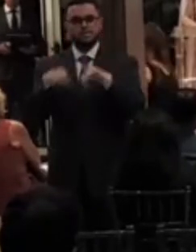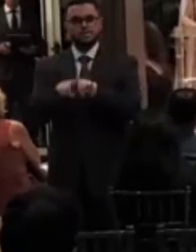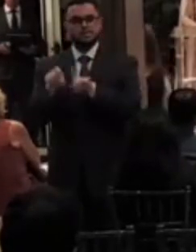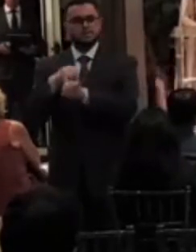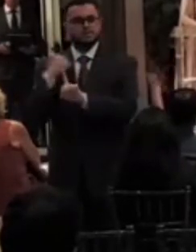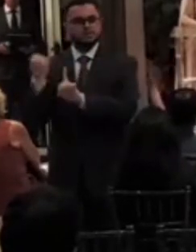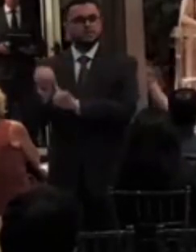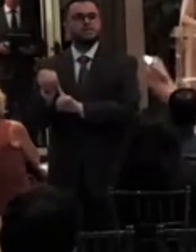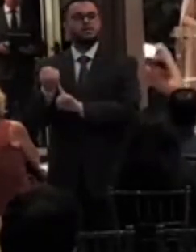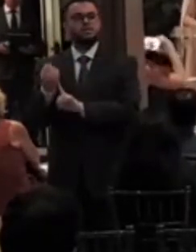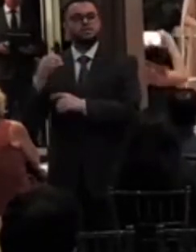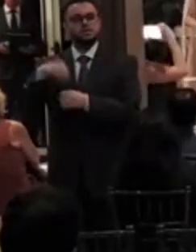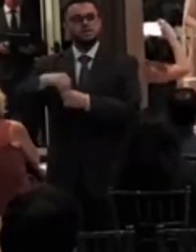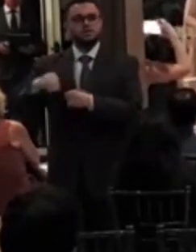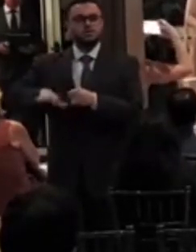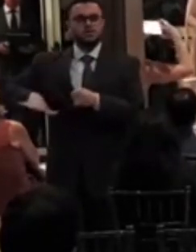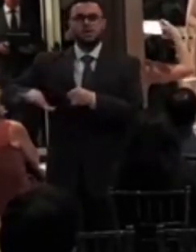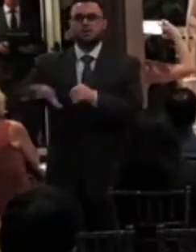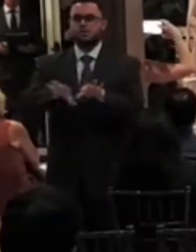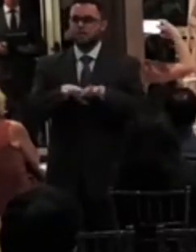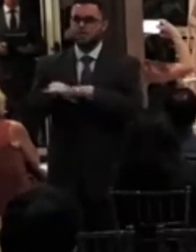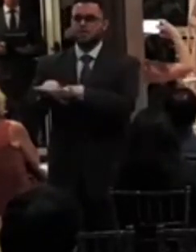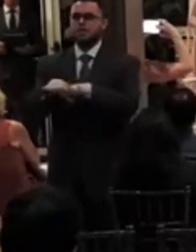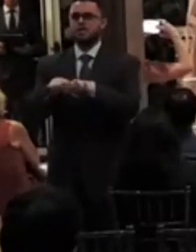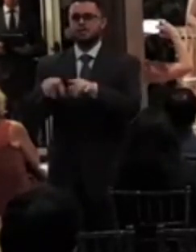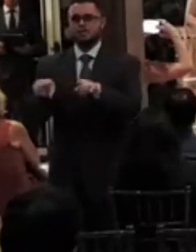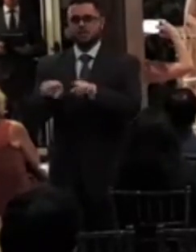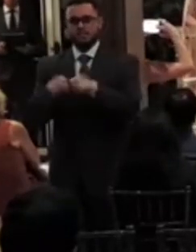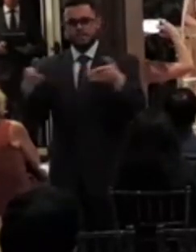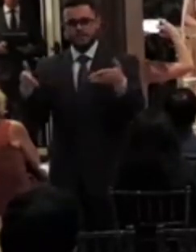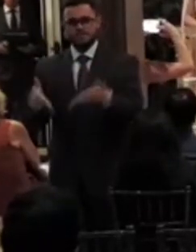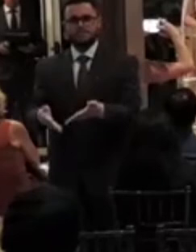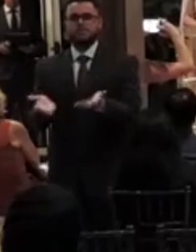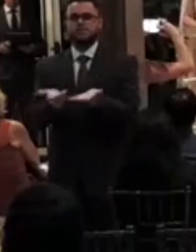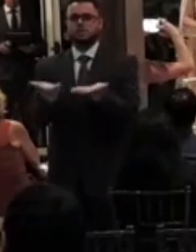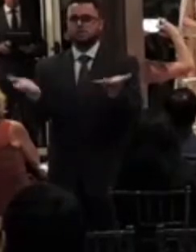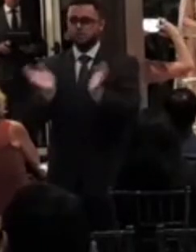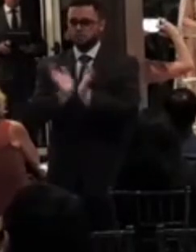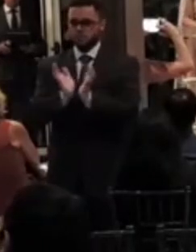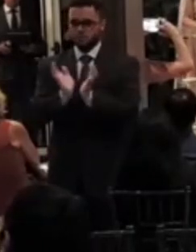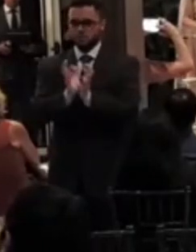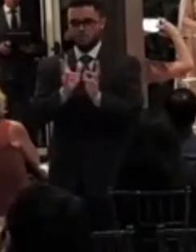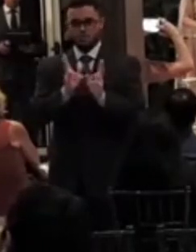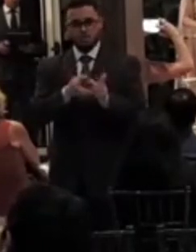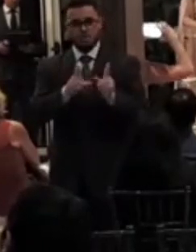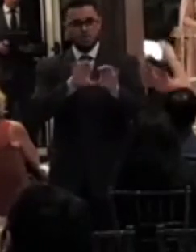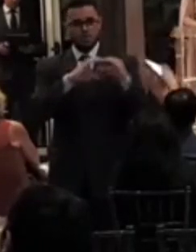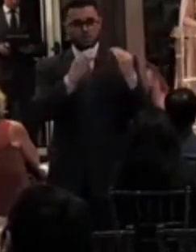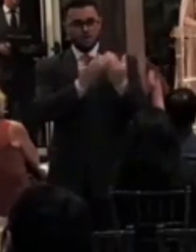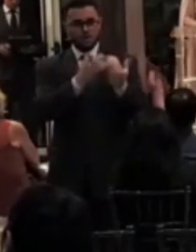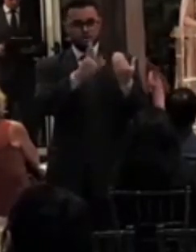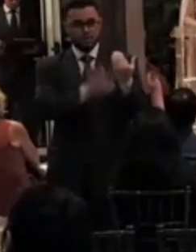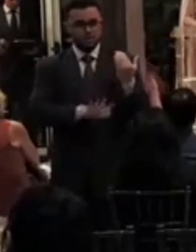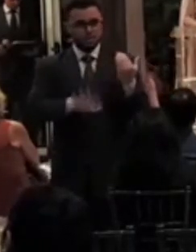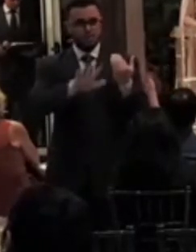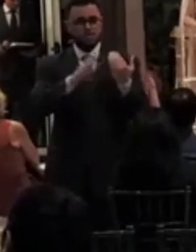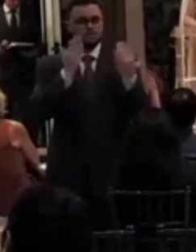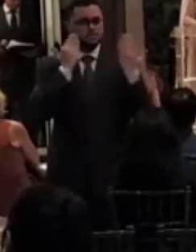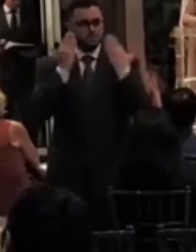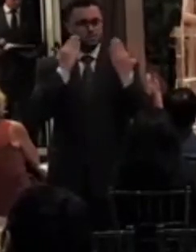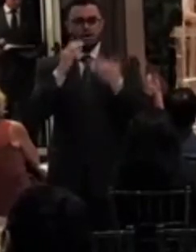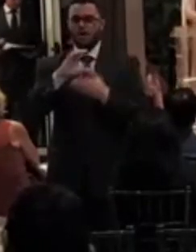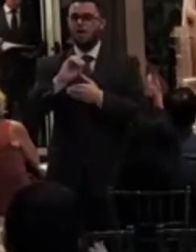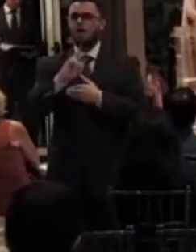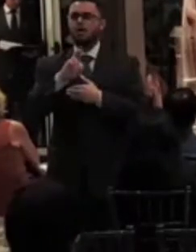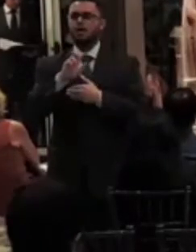construído nos espaços democráticos de participação da categoria, como os congressos regionais de psicologia, os